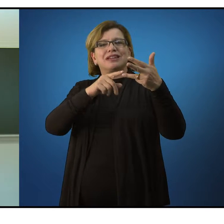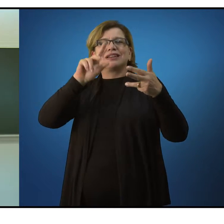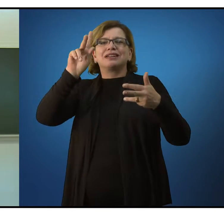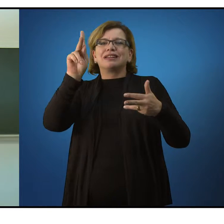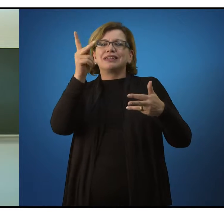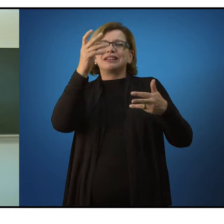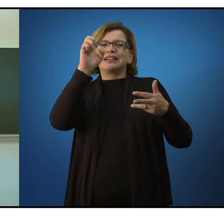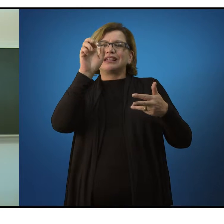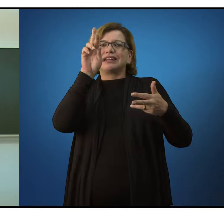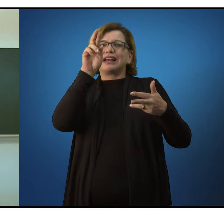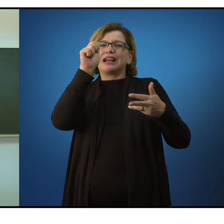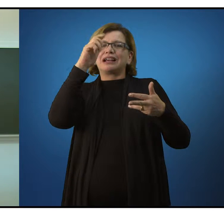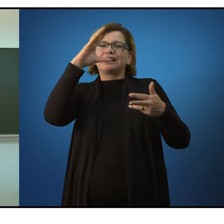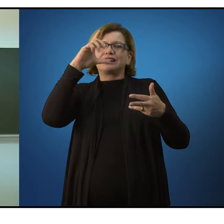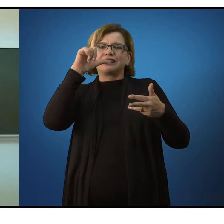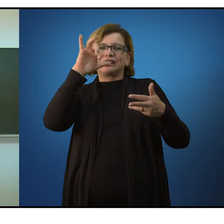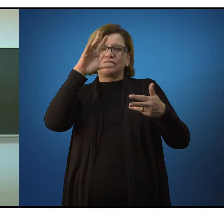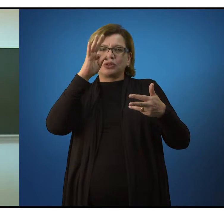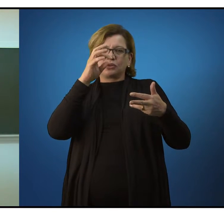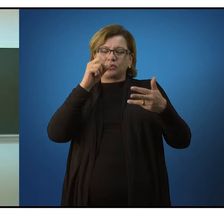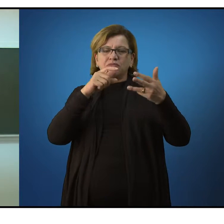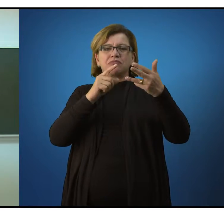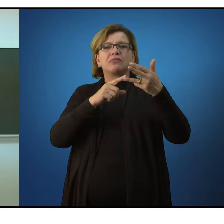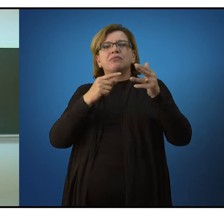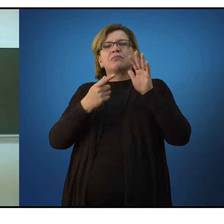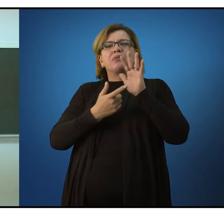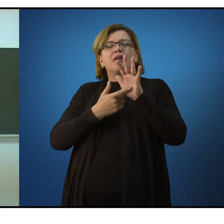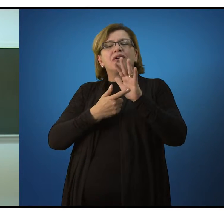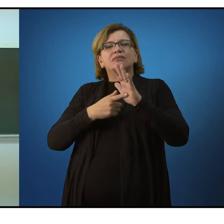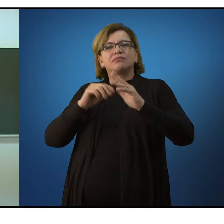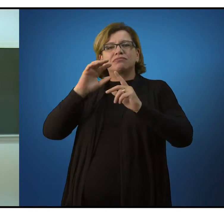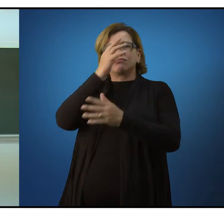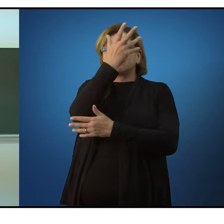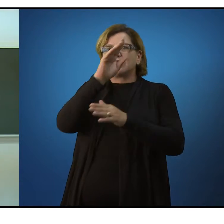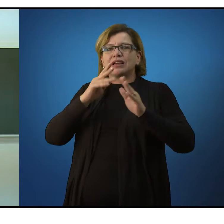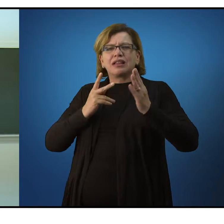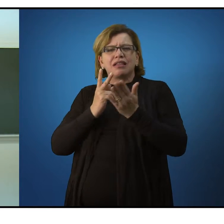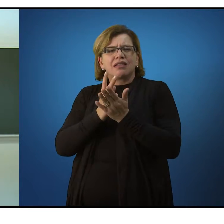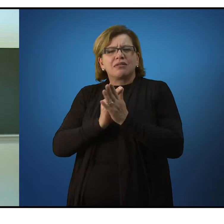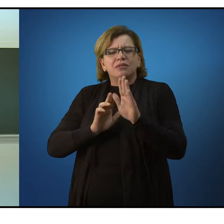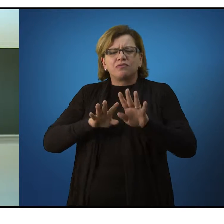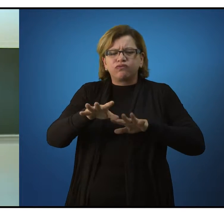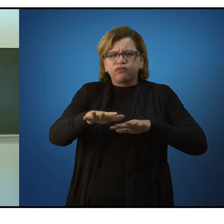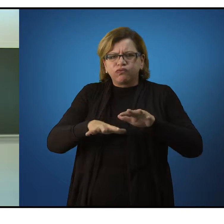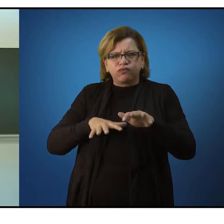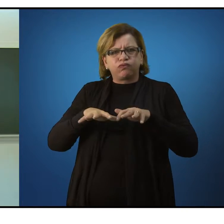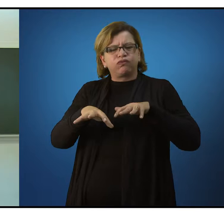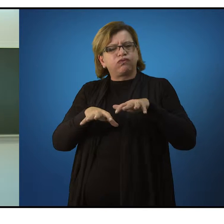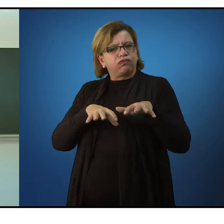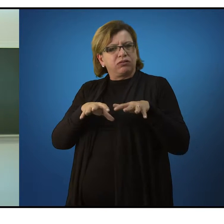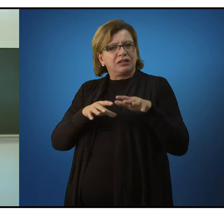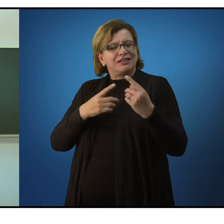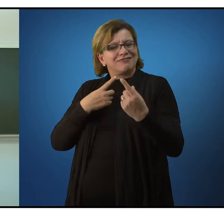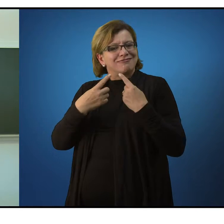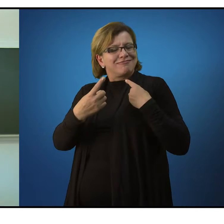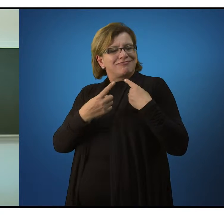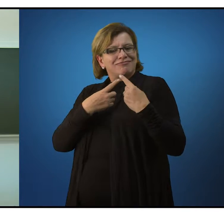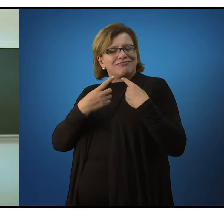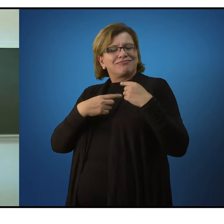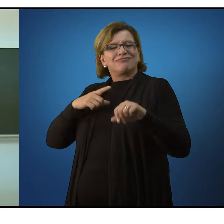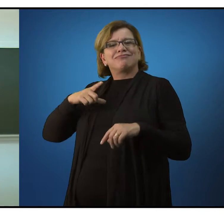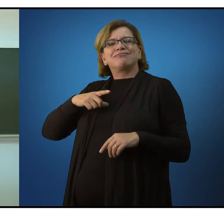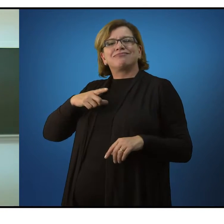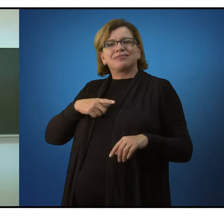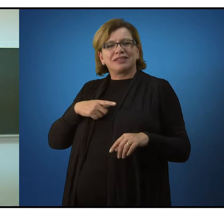em constante movimento, ou seja, é um processo dialético. Então, queria fazer uma observação